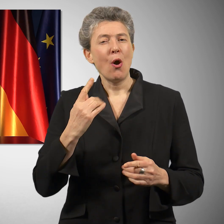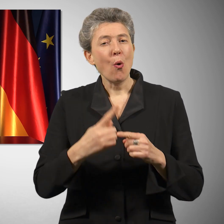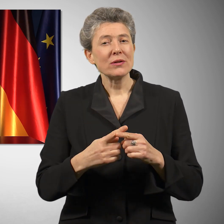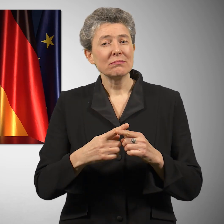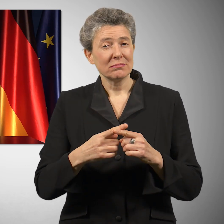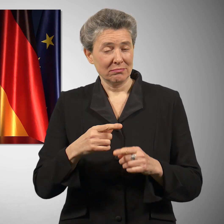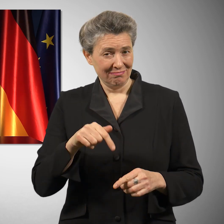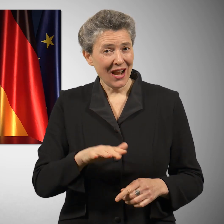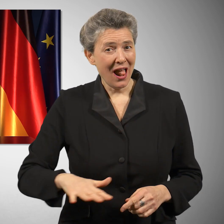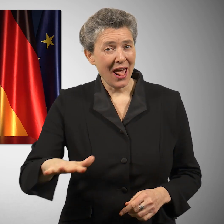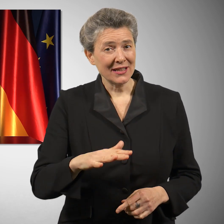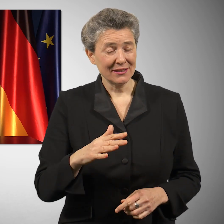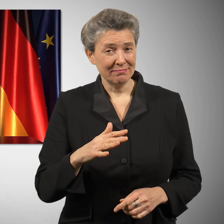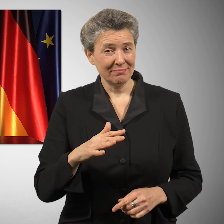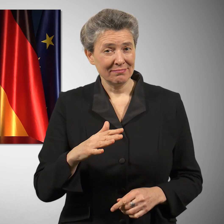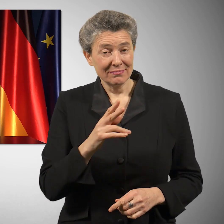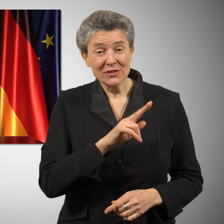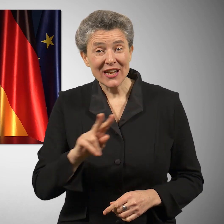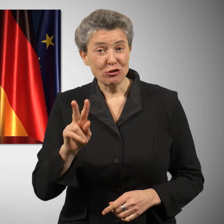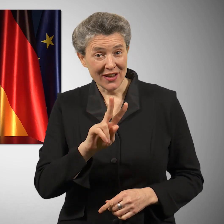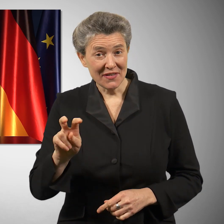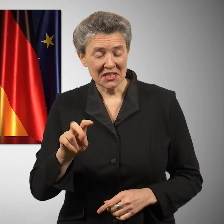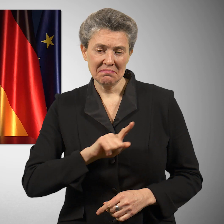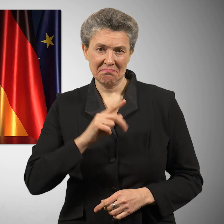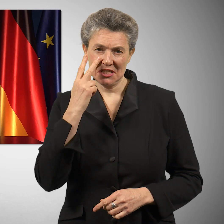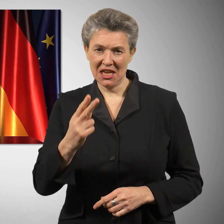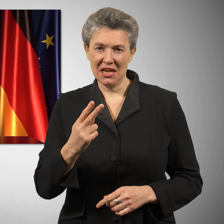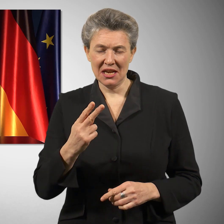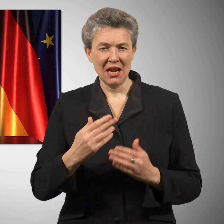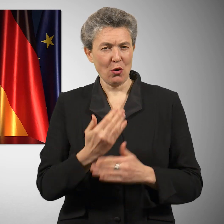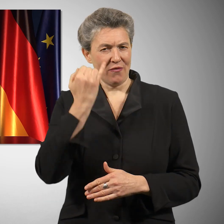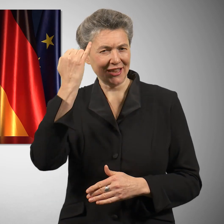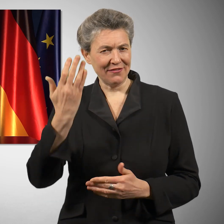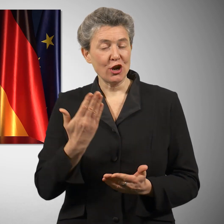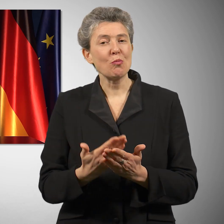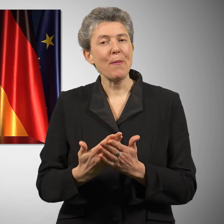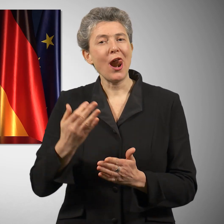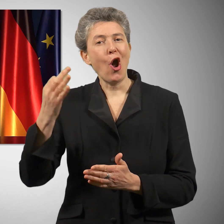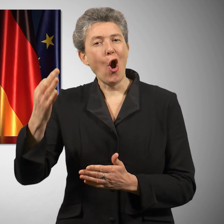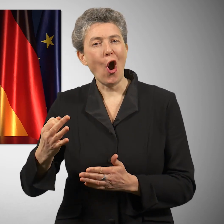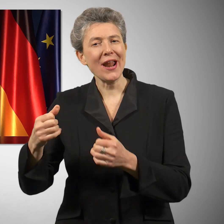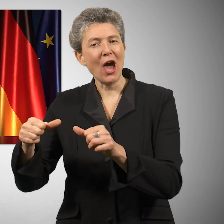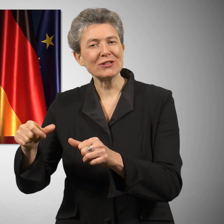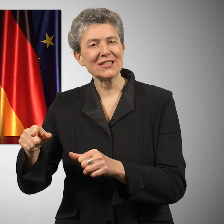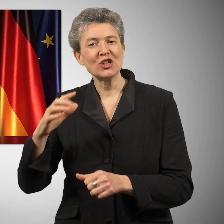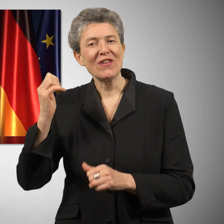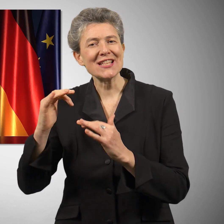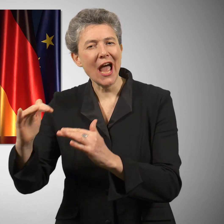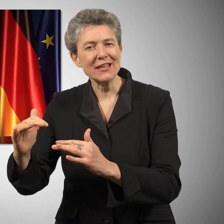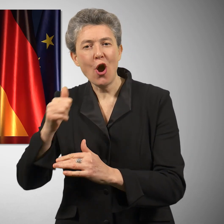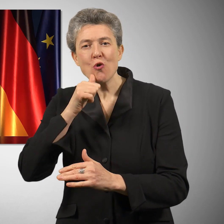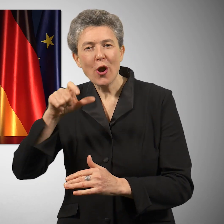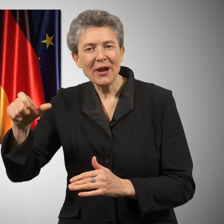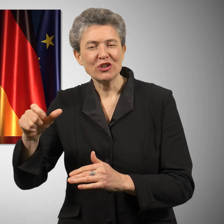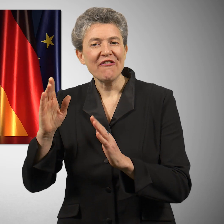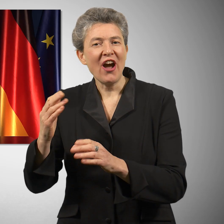2022 habe ich Deutschland als ein Land erlebt, das innovativ ist. In Schwarzheide etwa in der Lausitz, dort haben mir junge